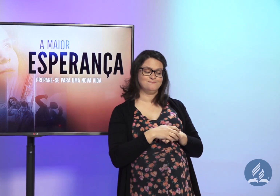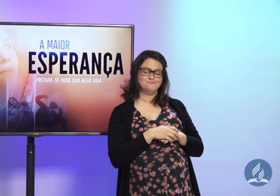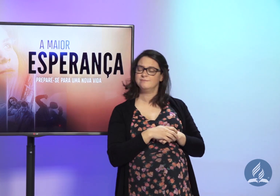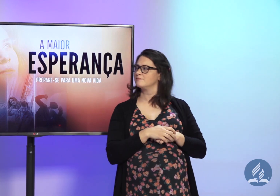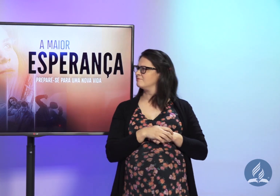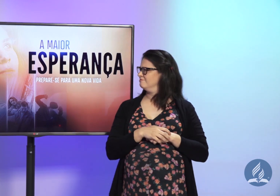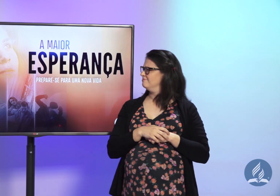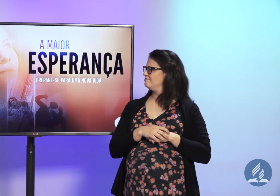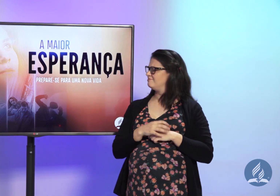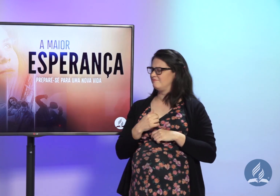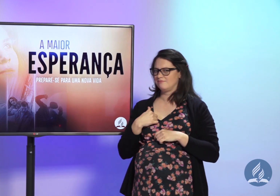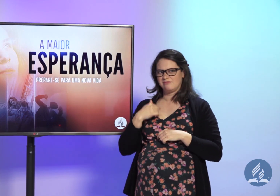sábado?